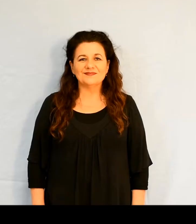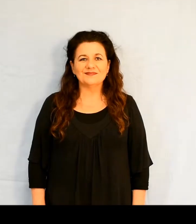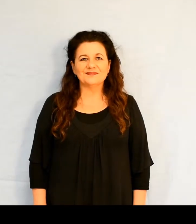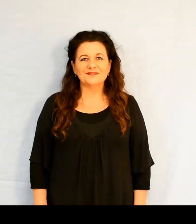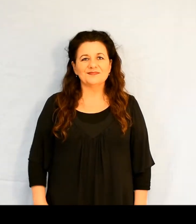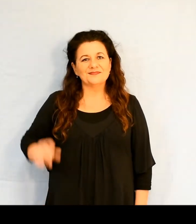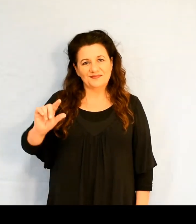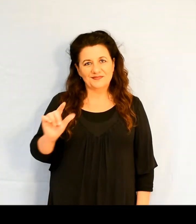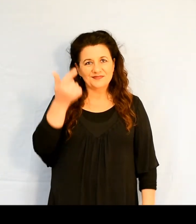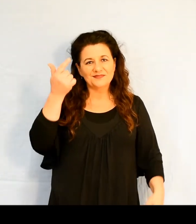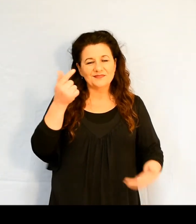Deuxième lecture.